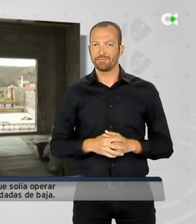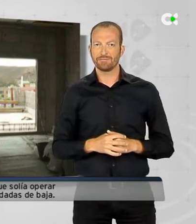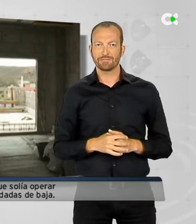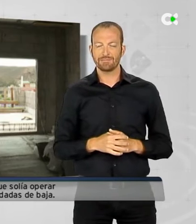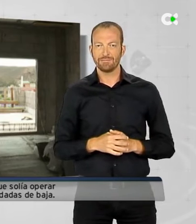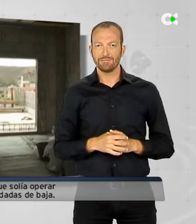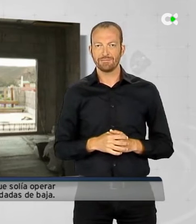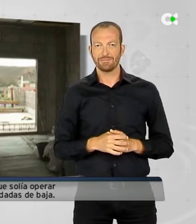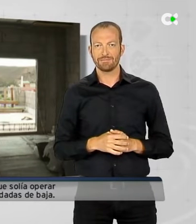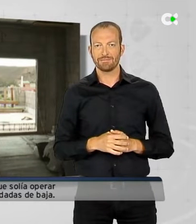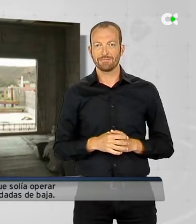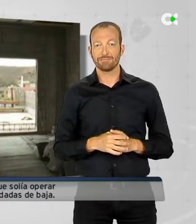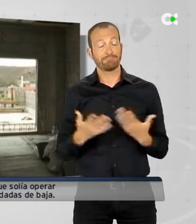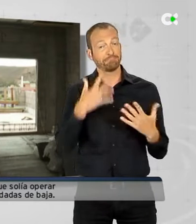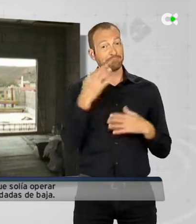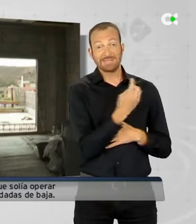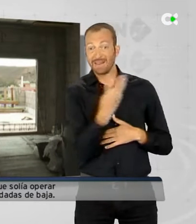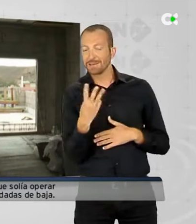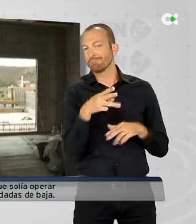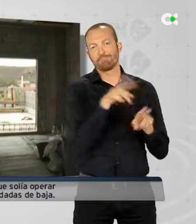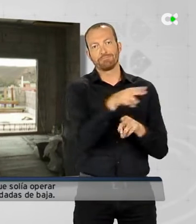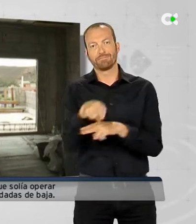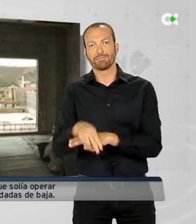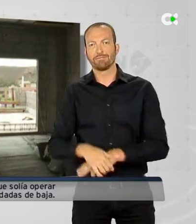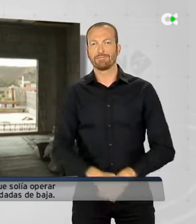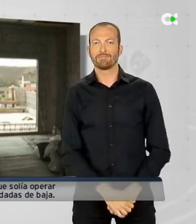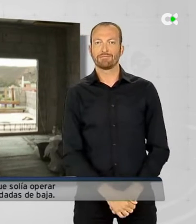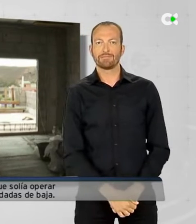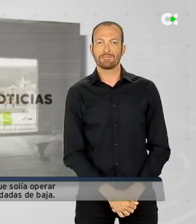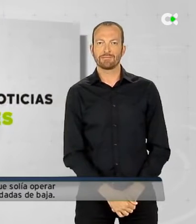cliente. ...han sido dadas de baja.